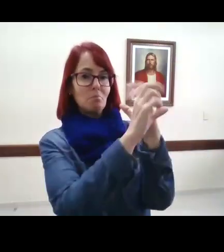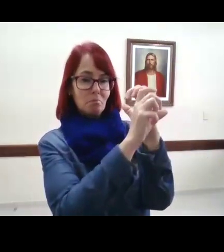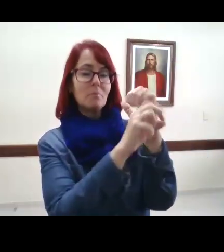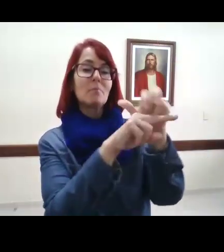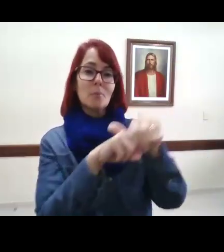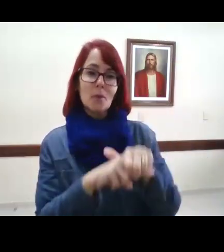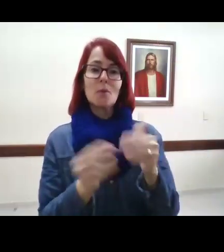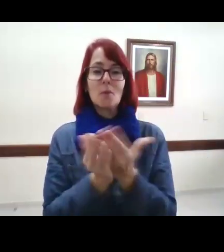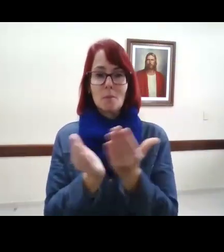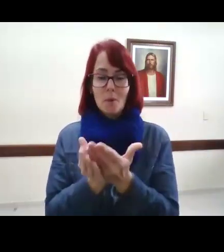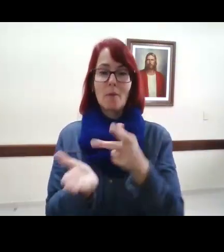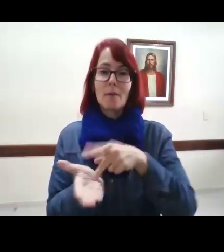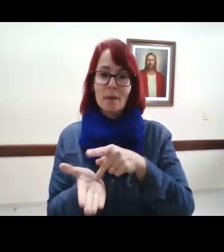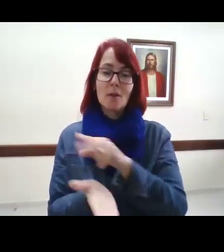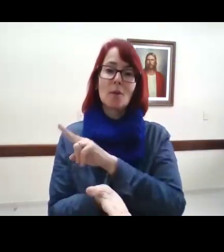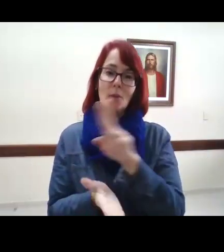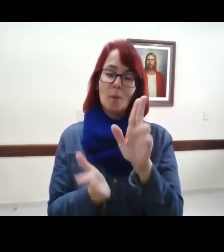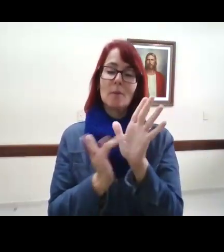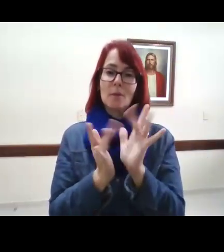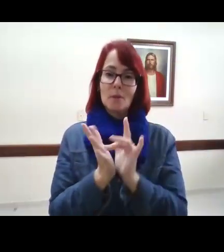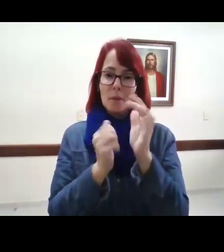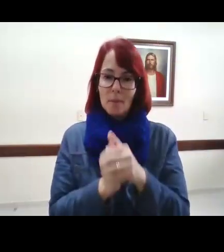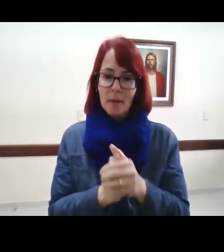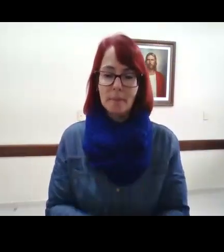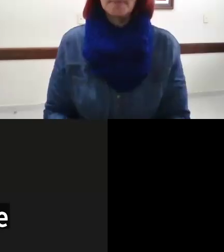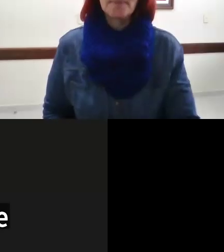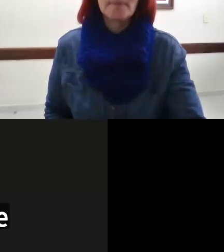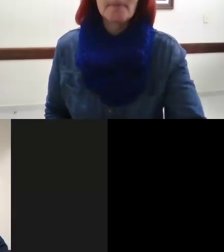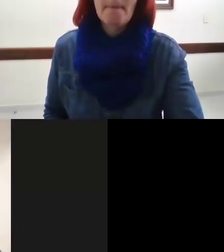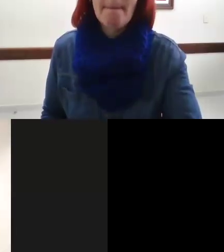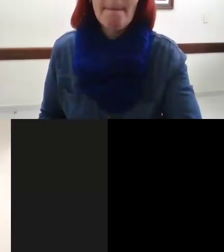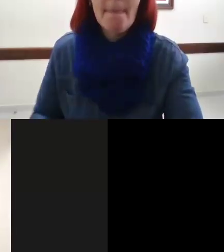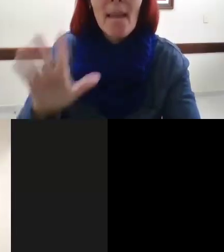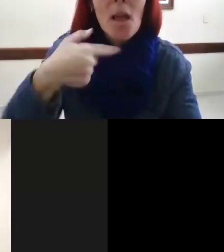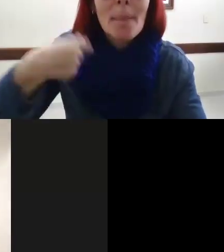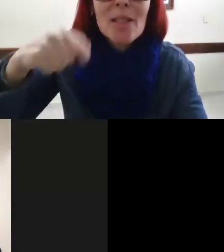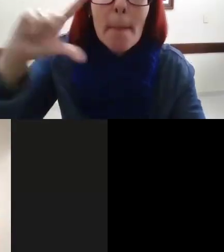que o livro de Mormon é verdadeiro. E eu deixo esse testemunho meu em nome de Jesus Cristo também.